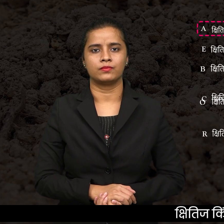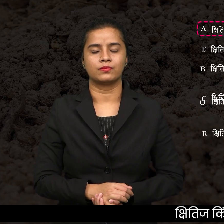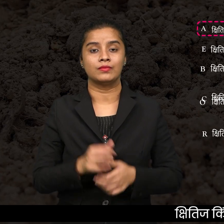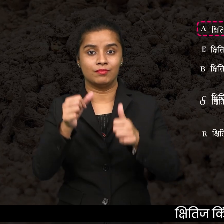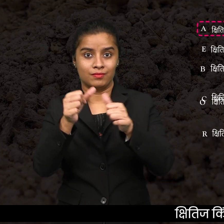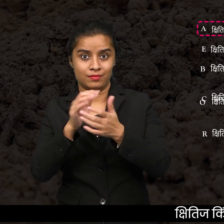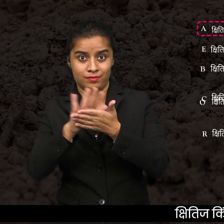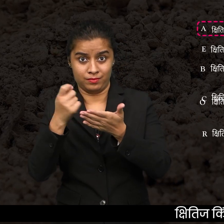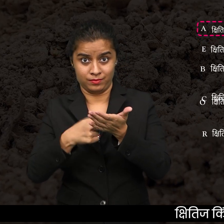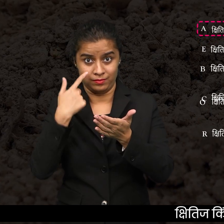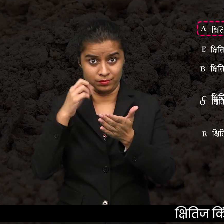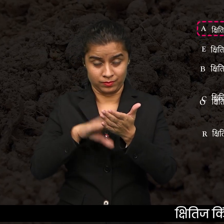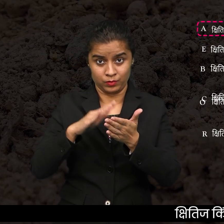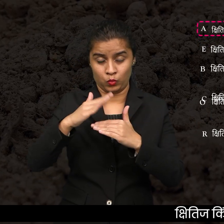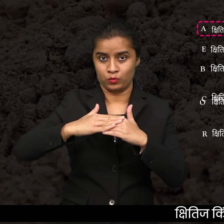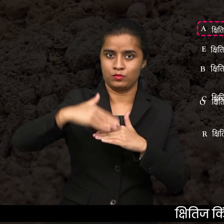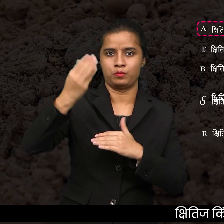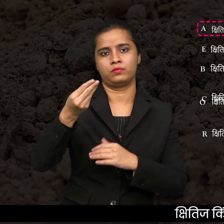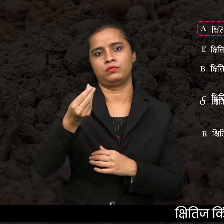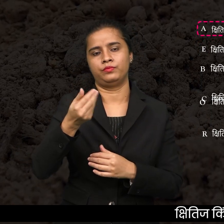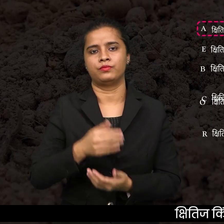क्षितिज किंवा टॉप सॉइल.